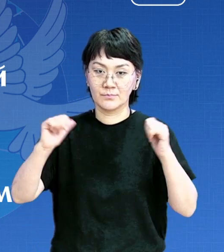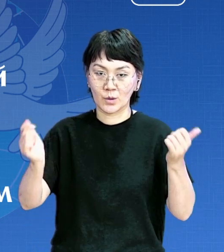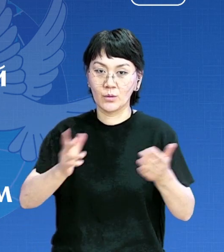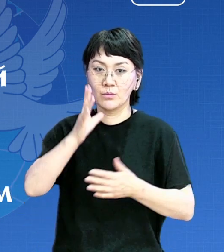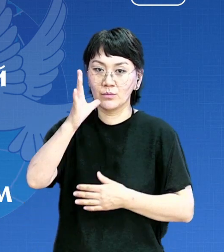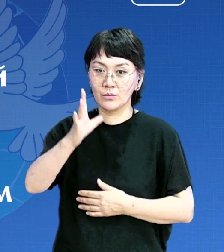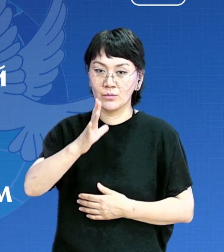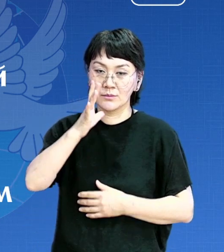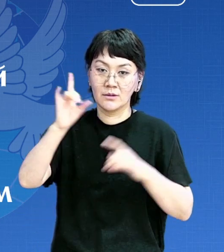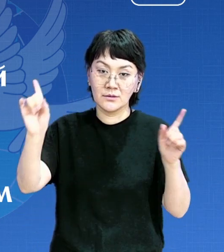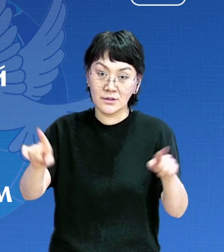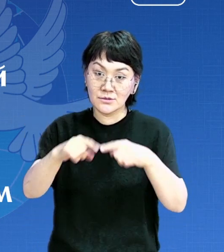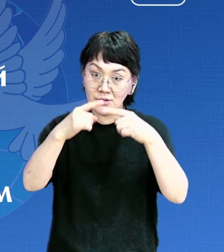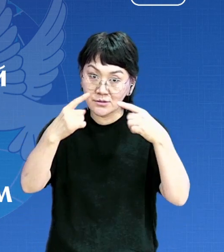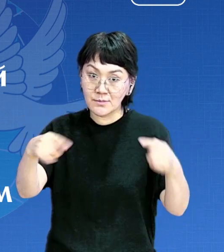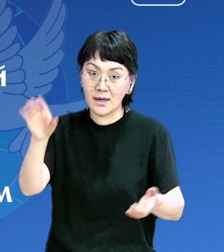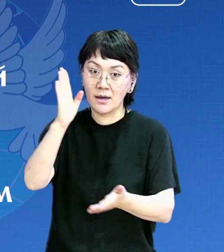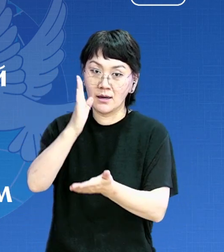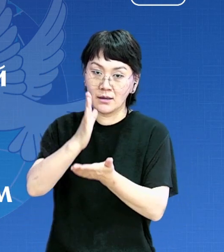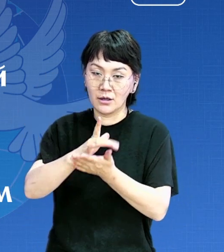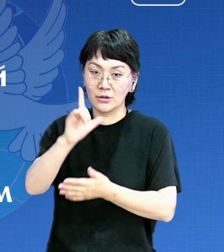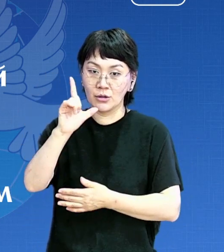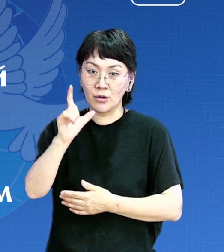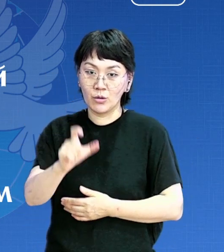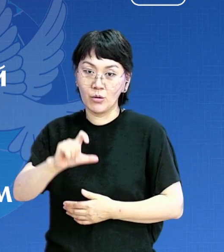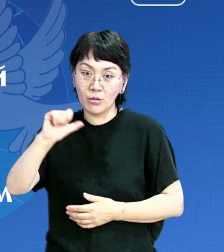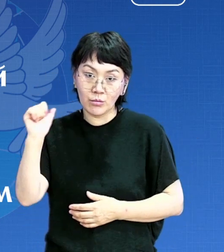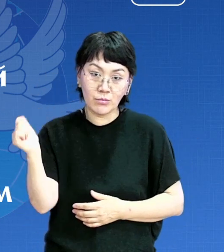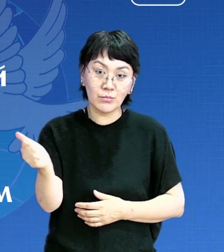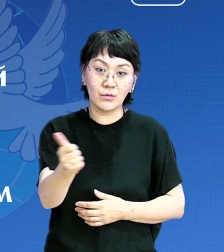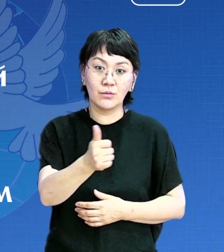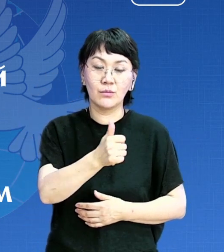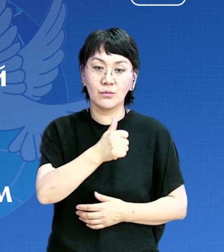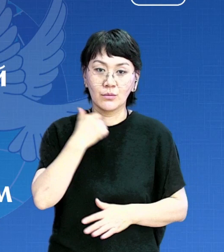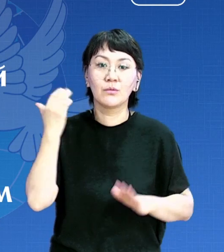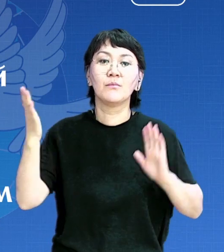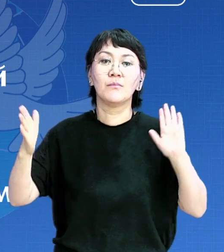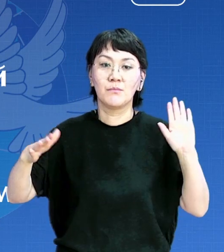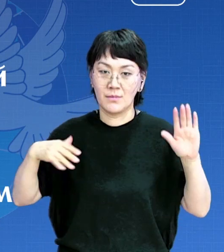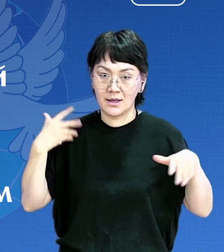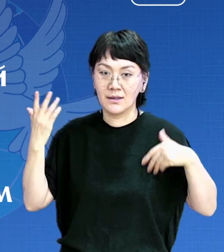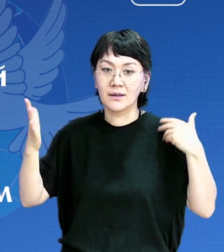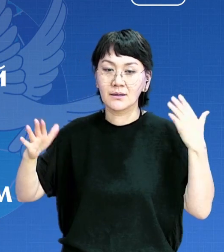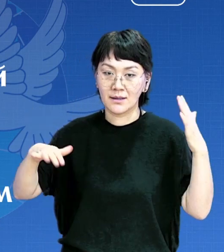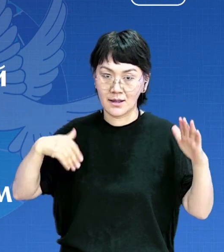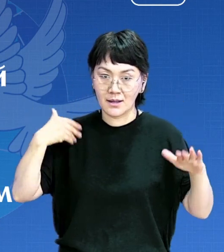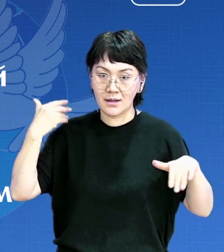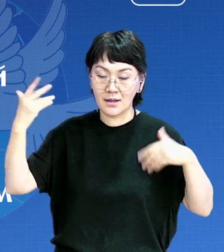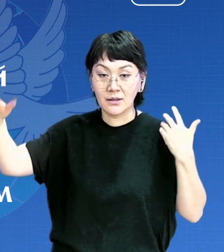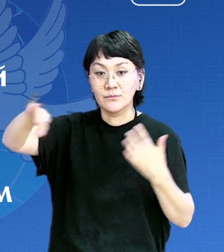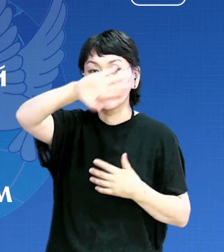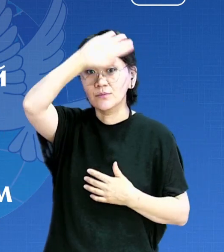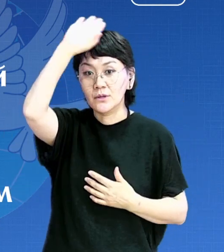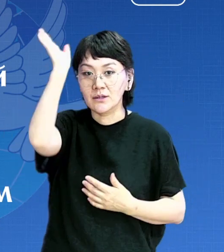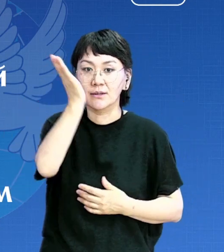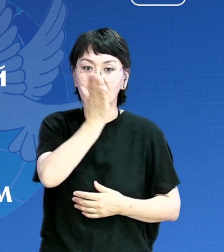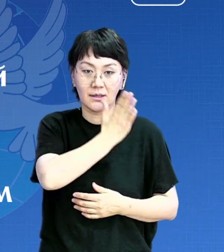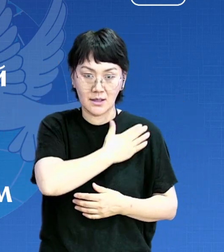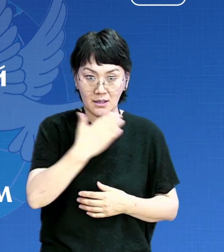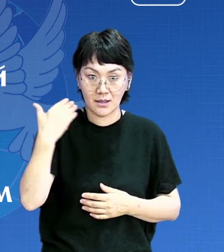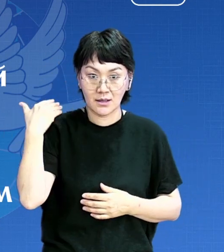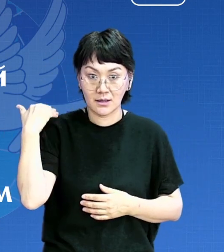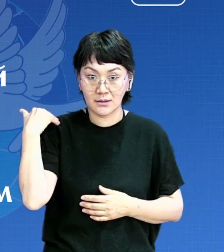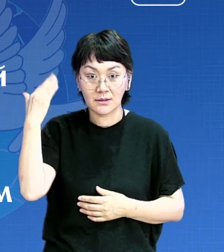Магтан дуулал ишгэлж байхад Хүмүүм үхэн баяртай